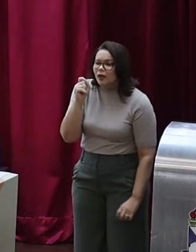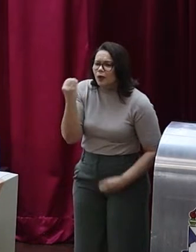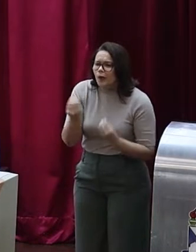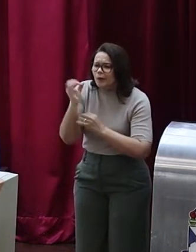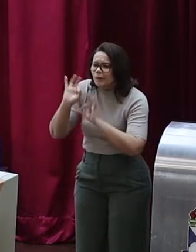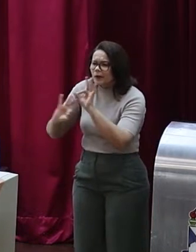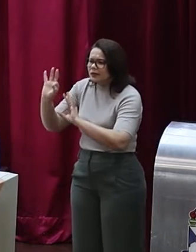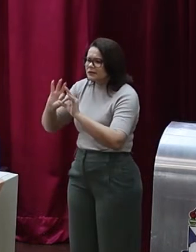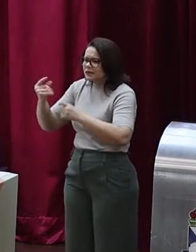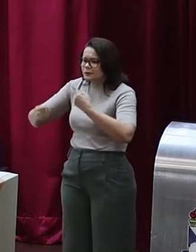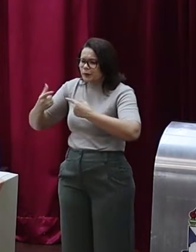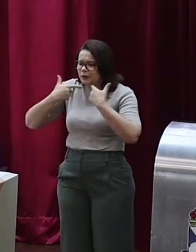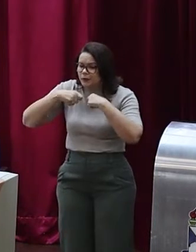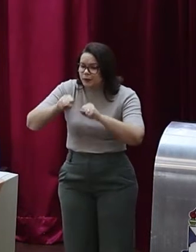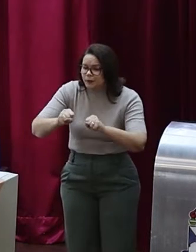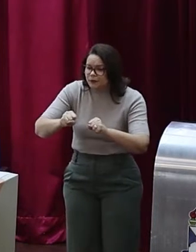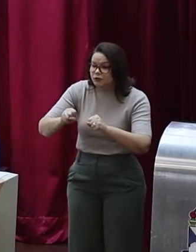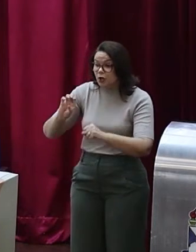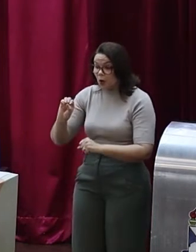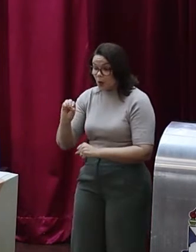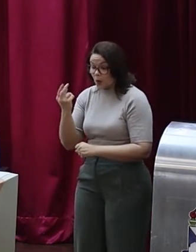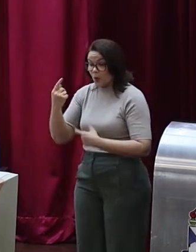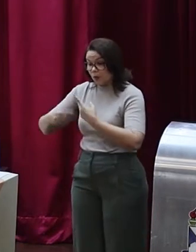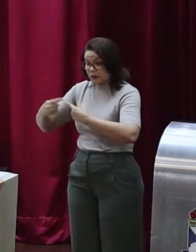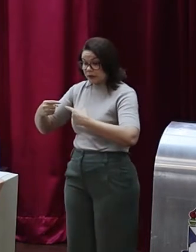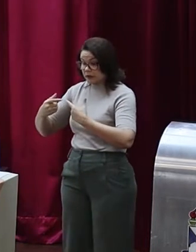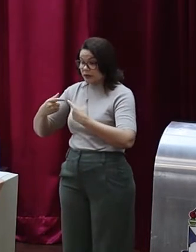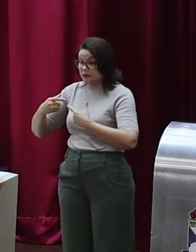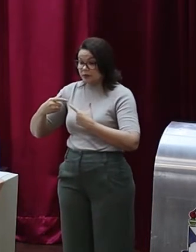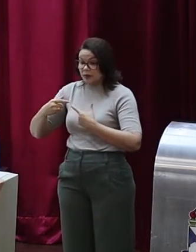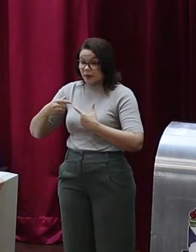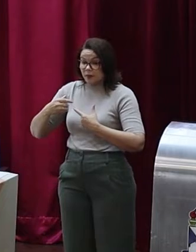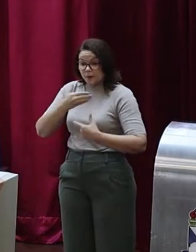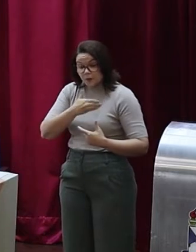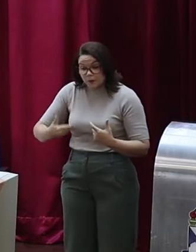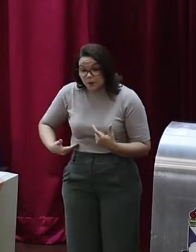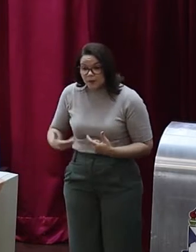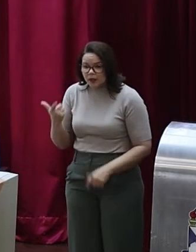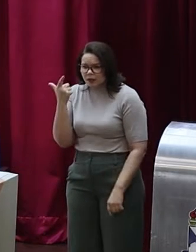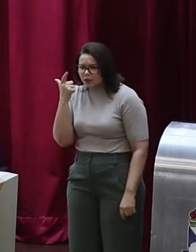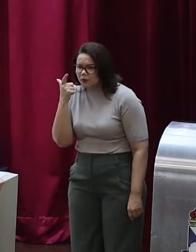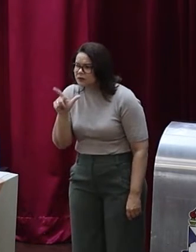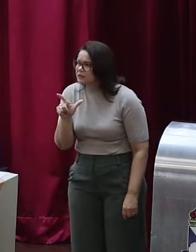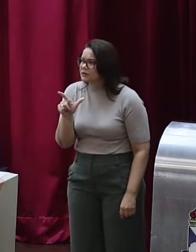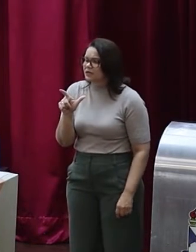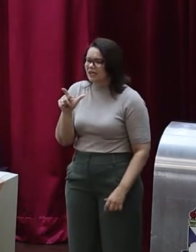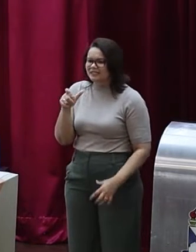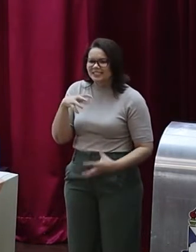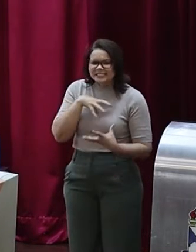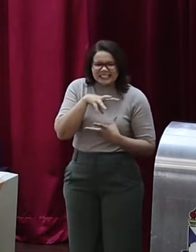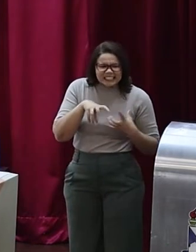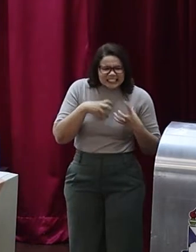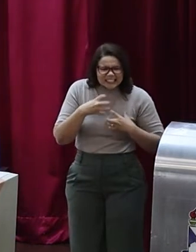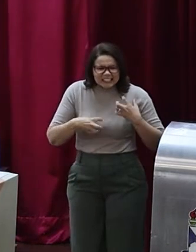elaborar políticas linguísticas ou políticas públicas que consigam dar conta desses conflitos. E 2 instrumentos parecem